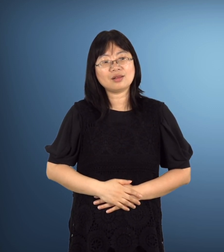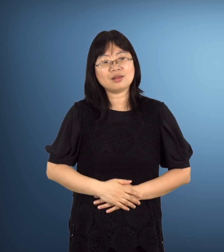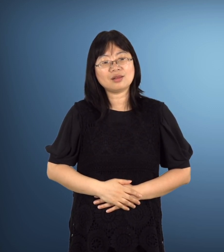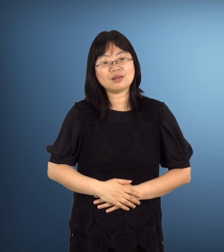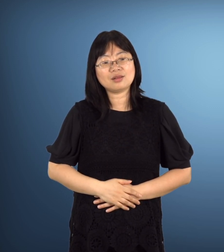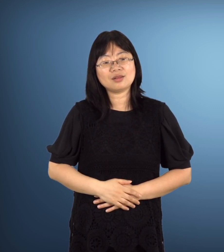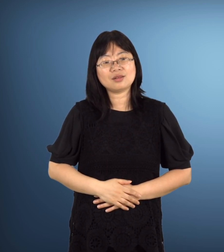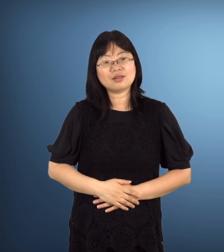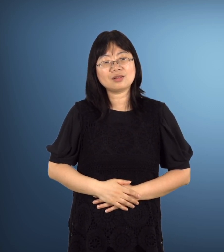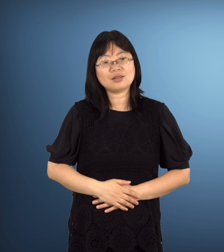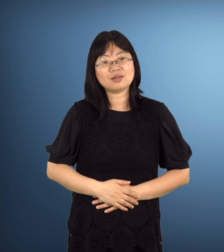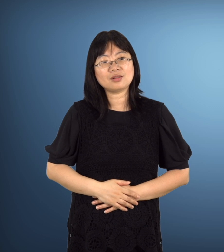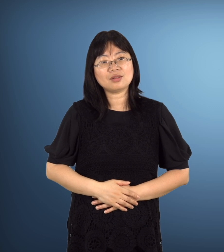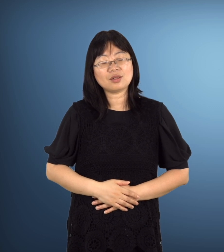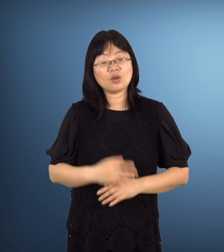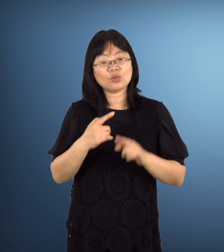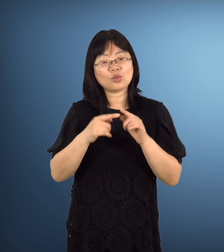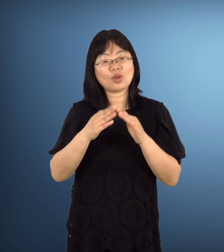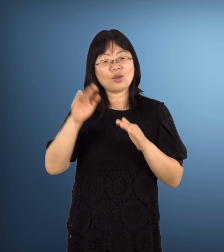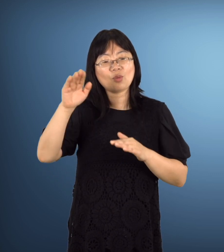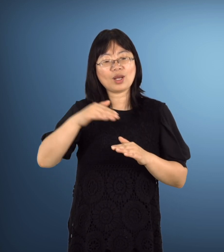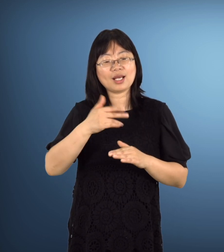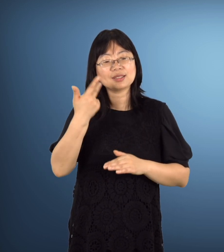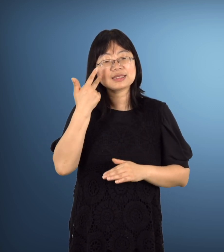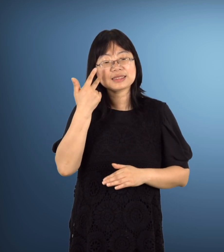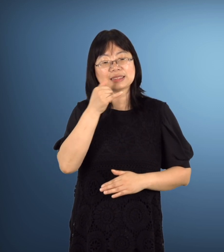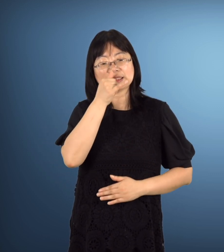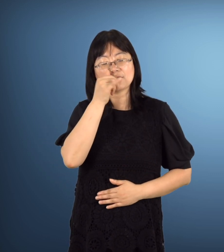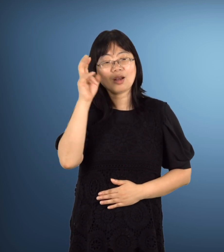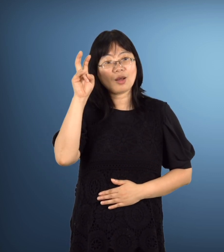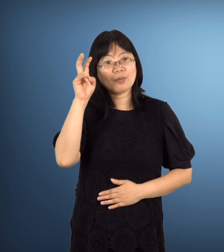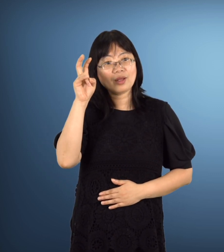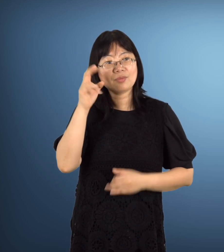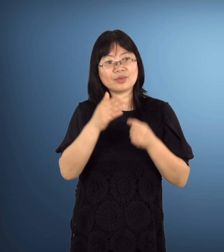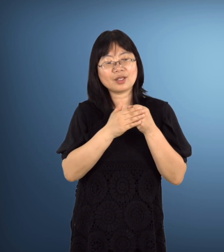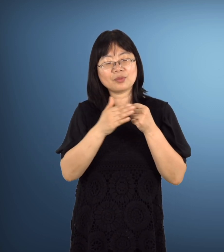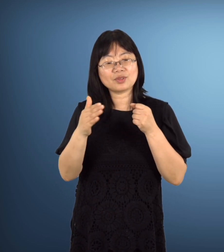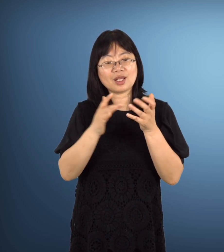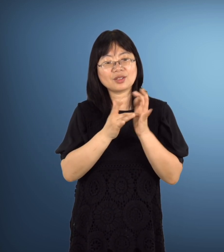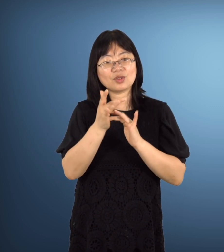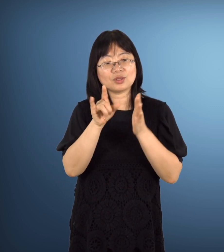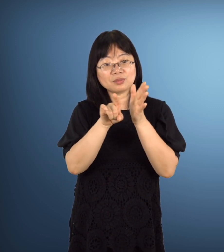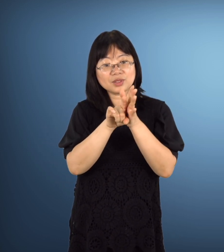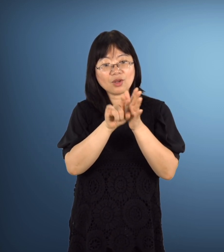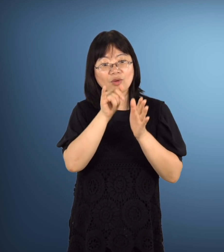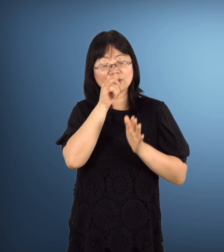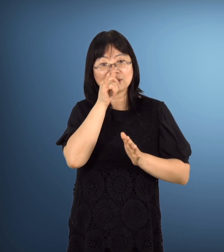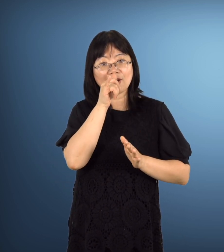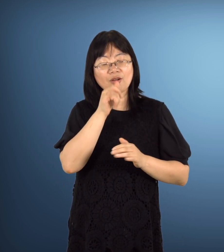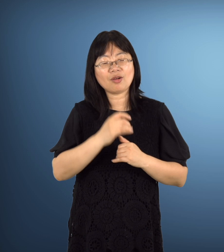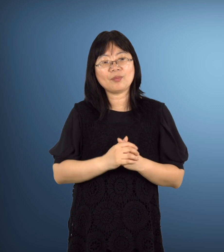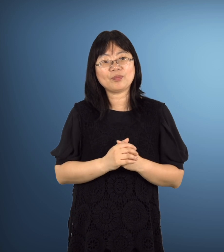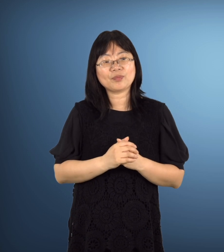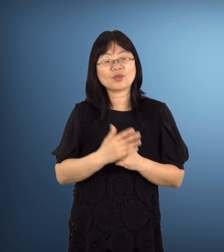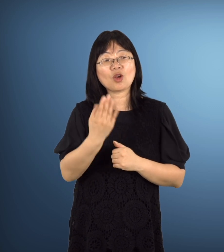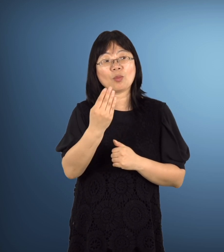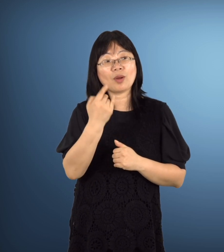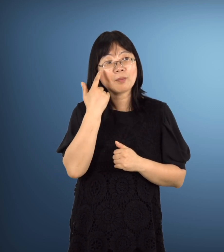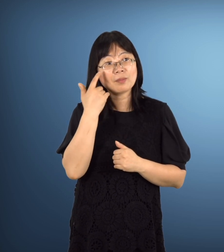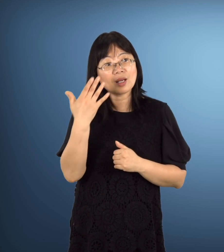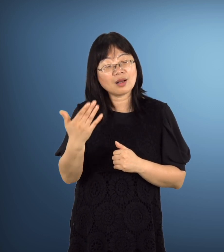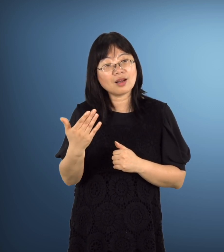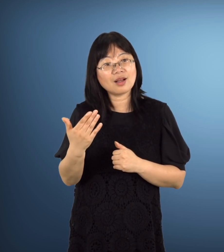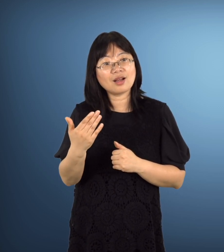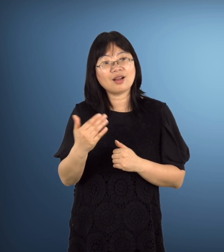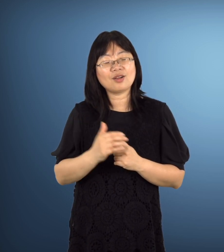그래서 교회 나온 지는 7일 될 수 있겠다. 그래서 예수 믿은 지는 얼마나 되셨습니까?